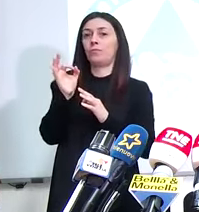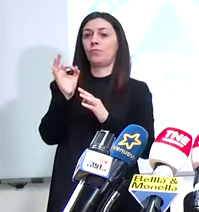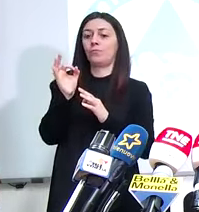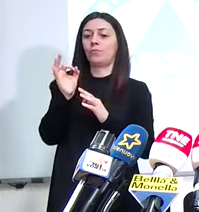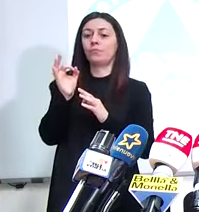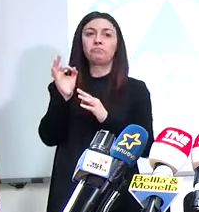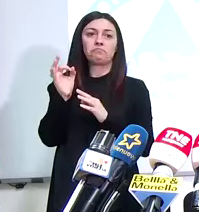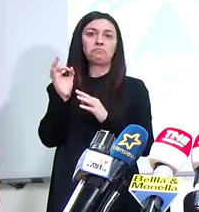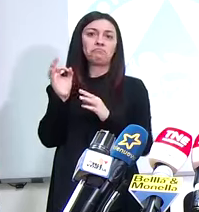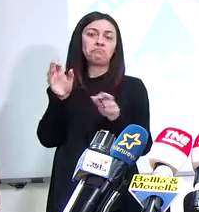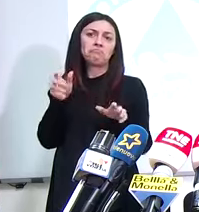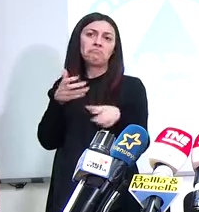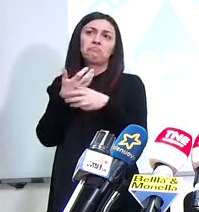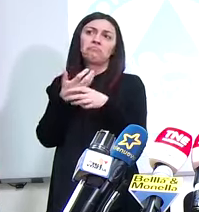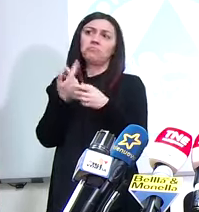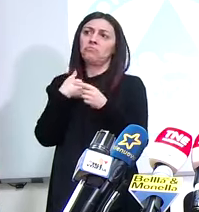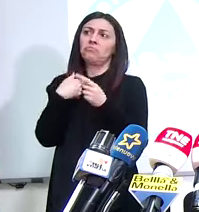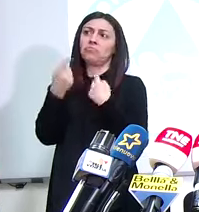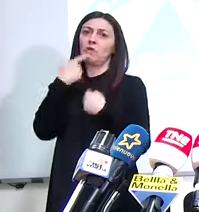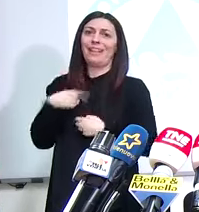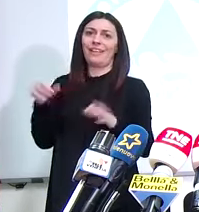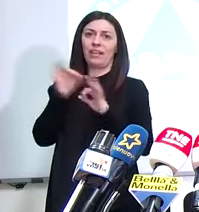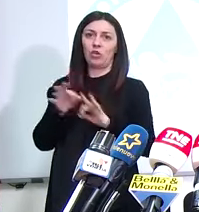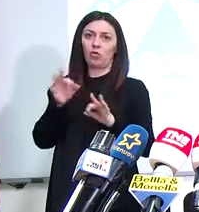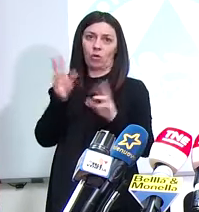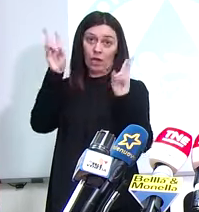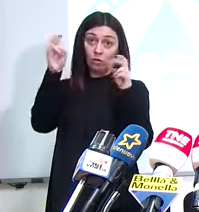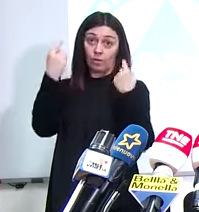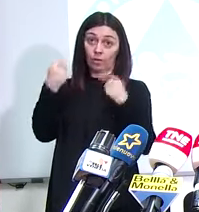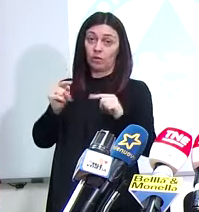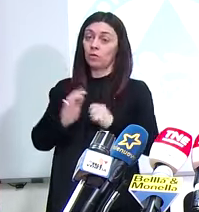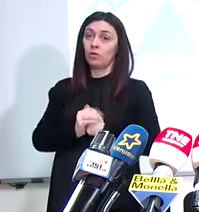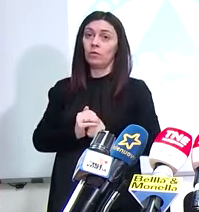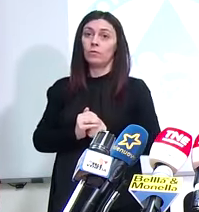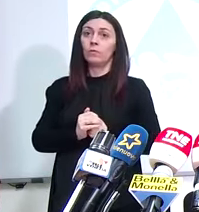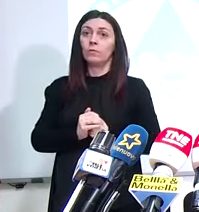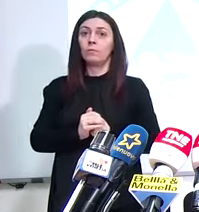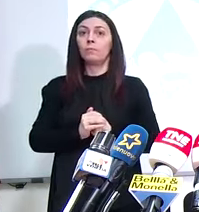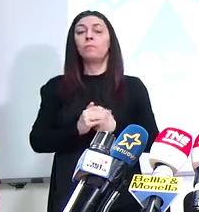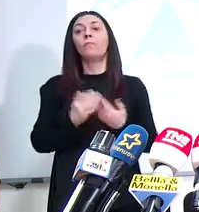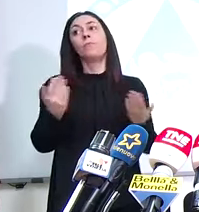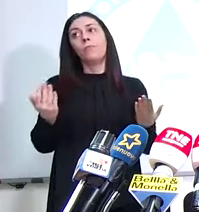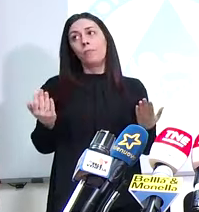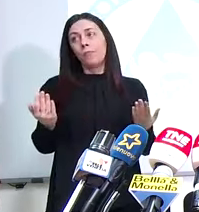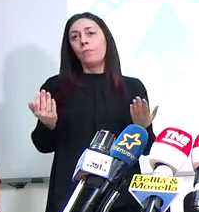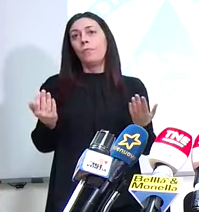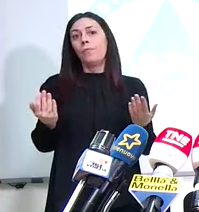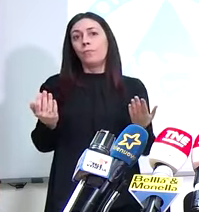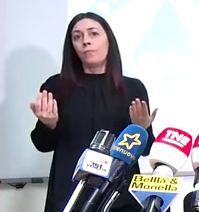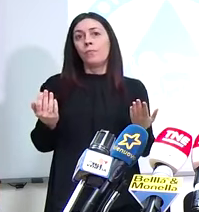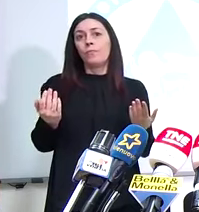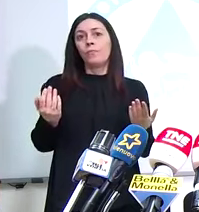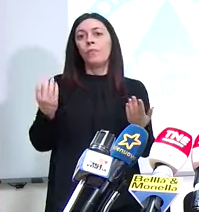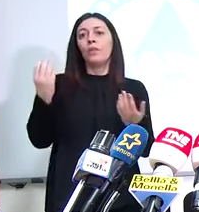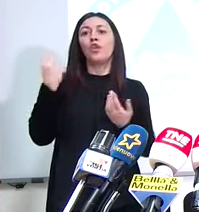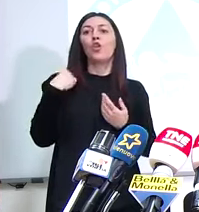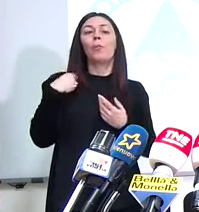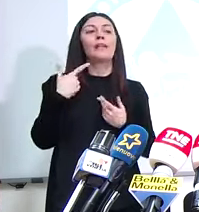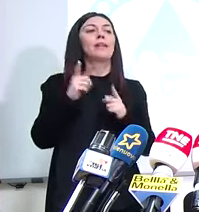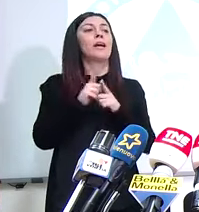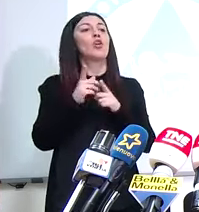e basta nel senso che non ne ha parlato e per quanto riguarda la domanda lei vedrebbe bene la